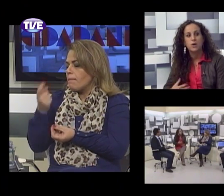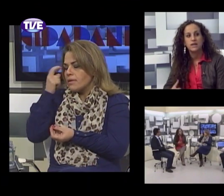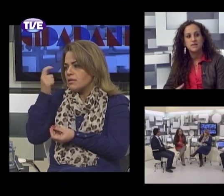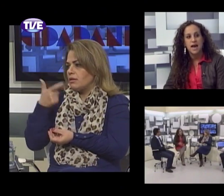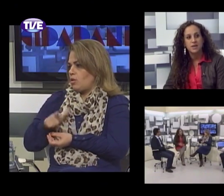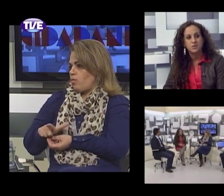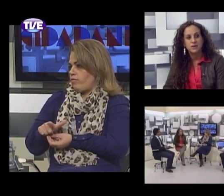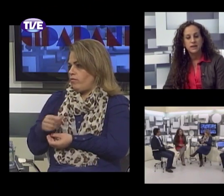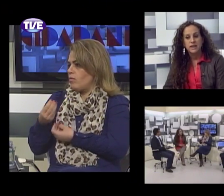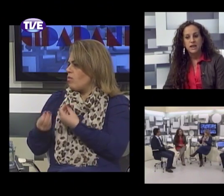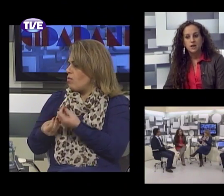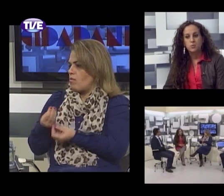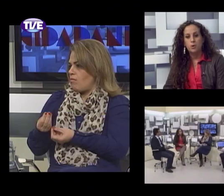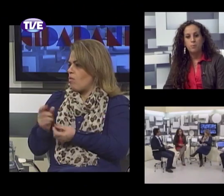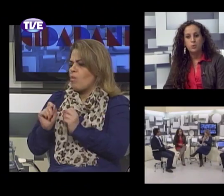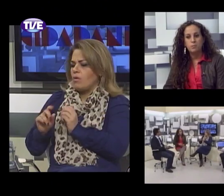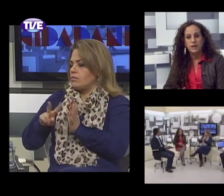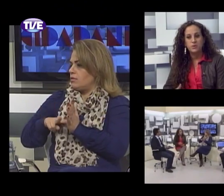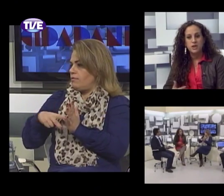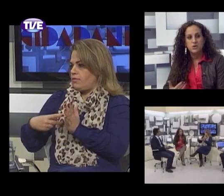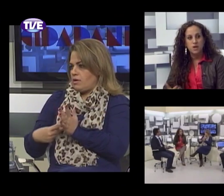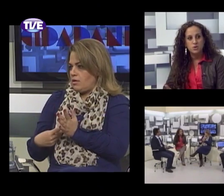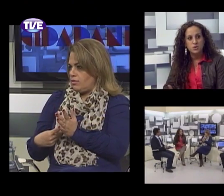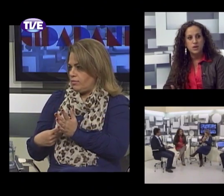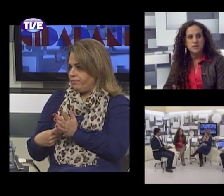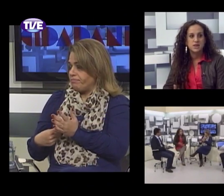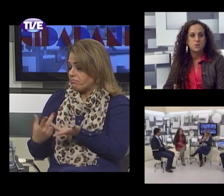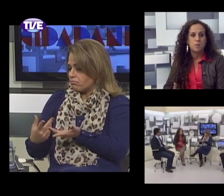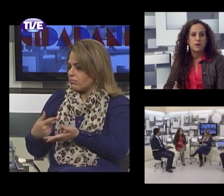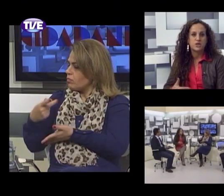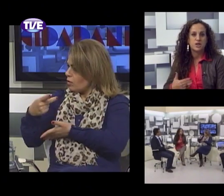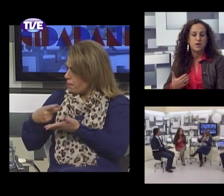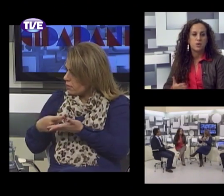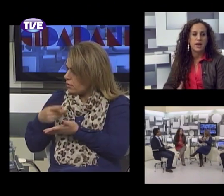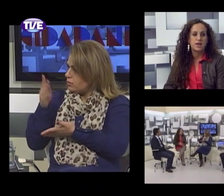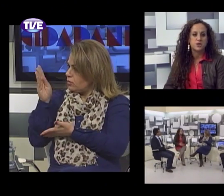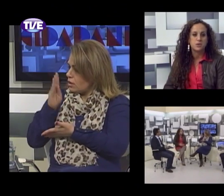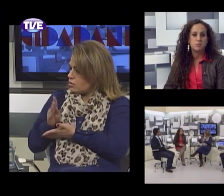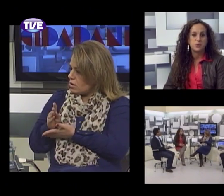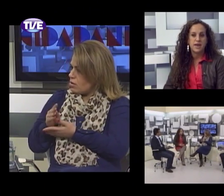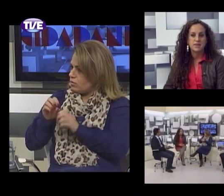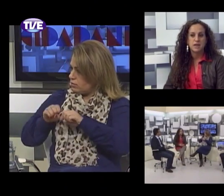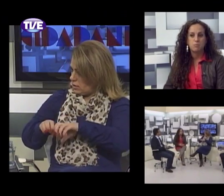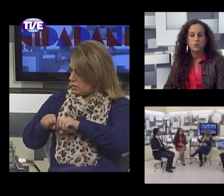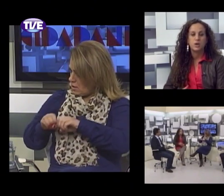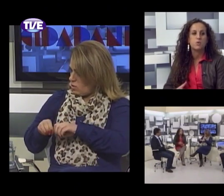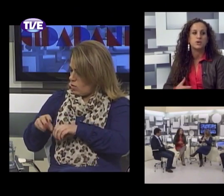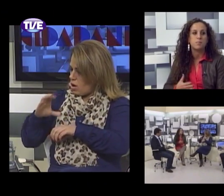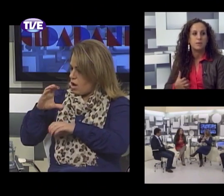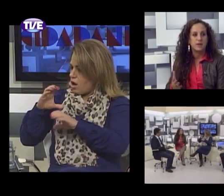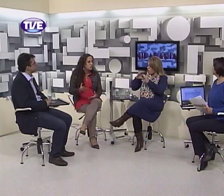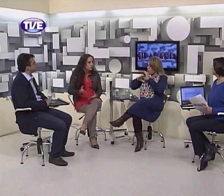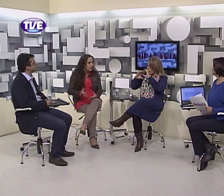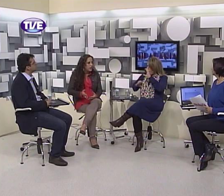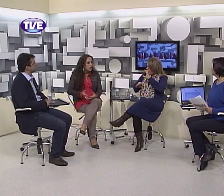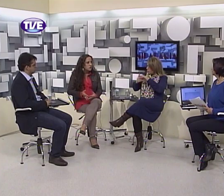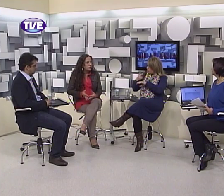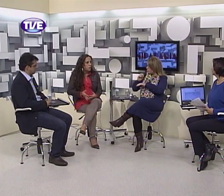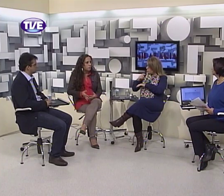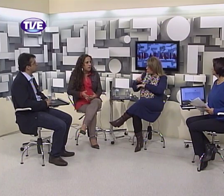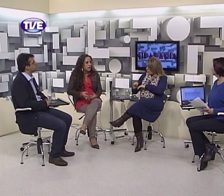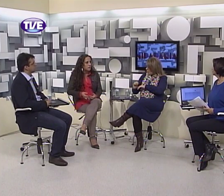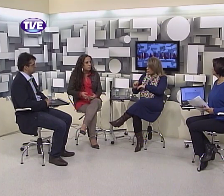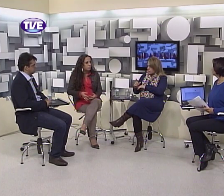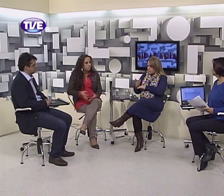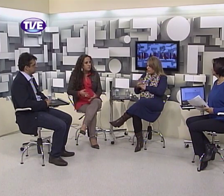ressignificado, atualizado. O próprio Plano Nacional de Educação, a partir da CONAI de 2010, acabou não contemplando